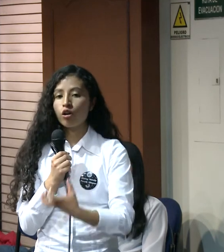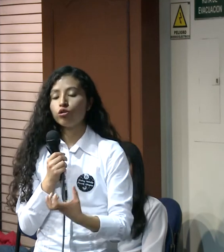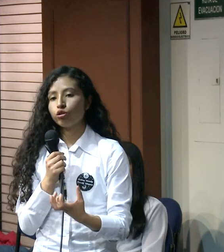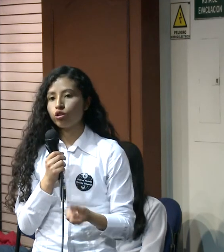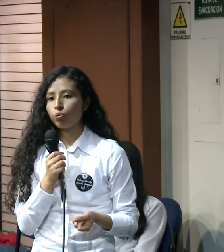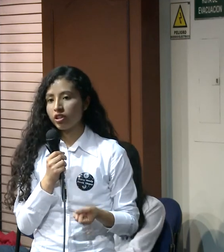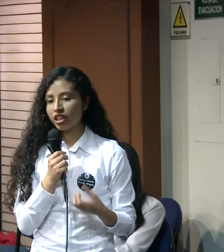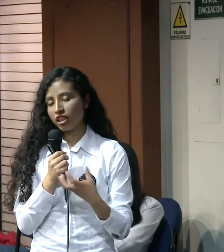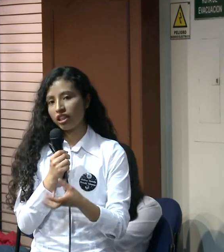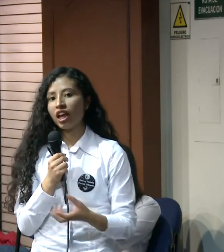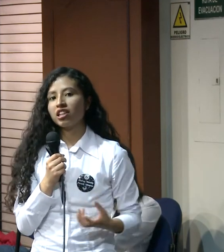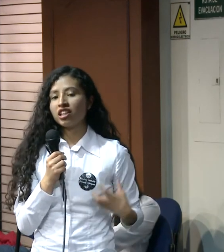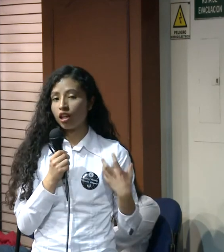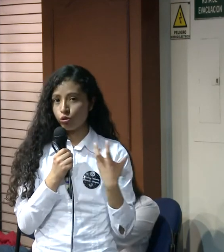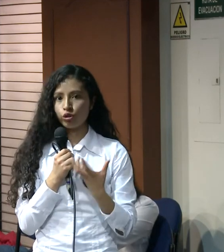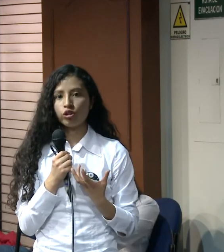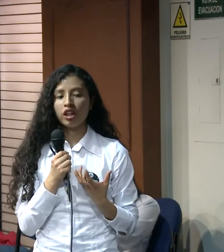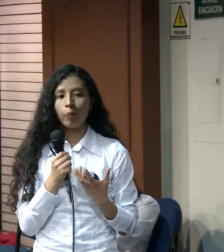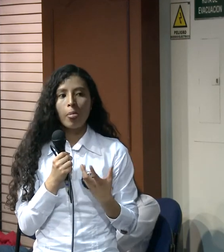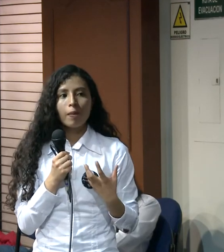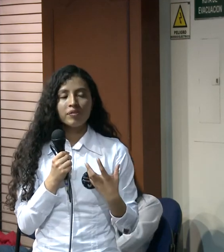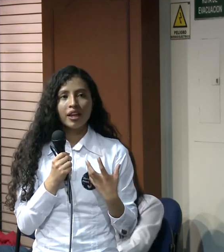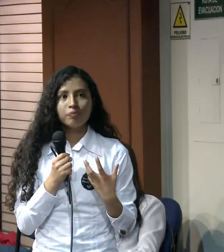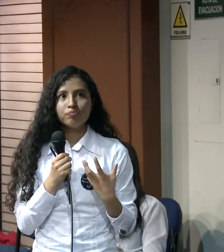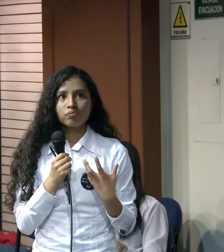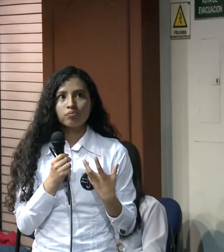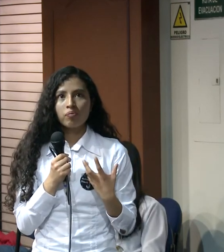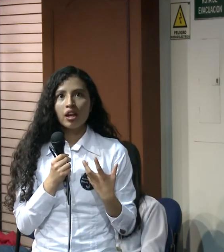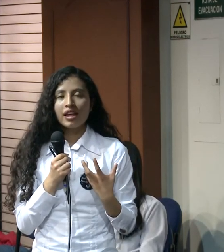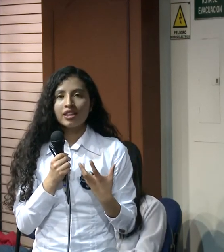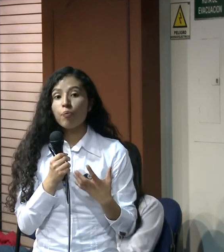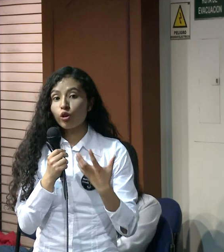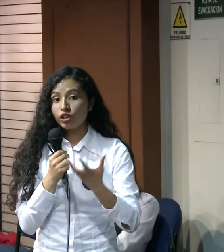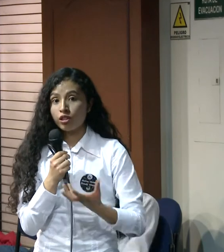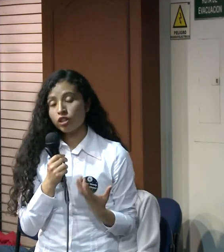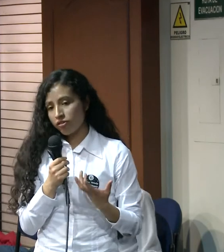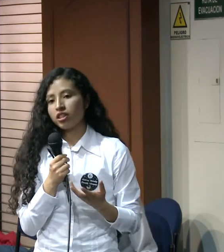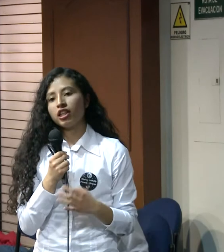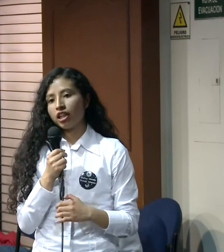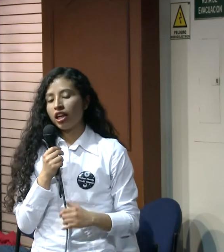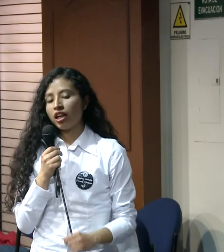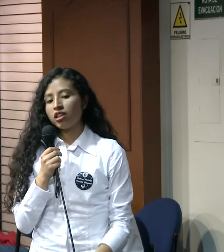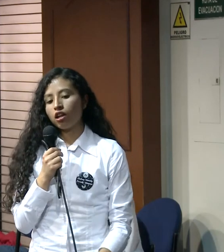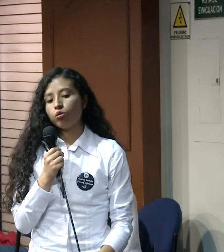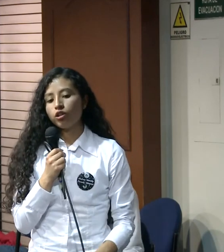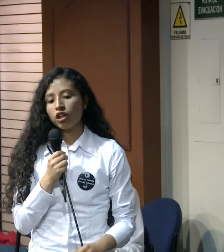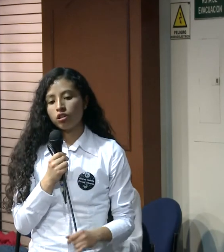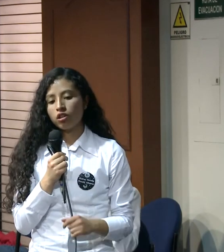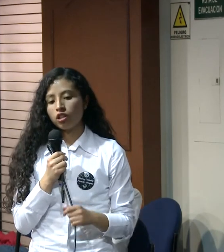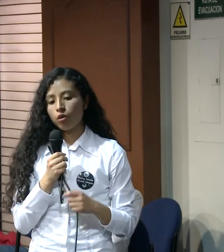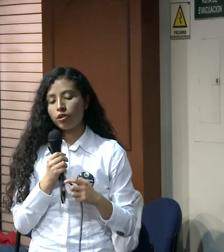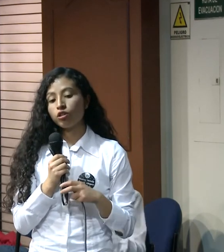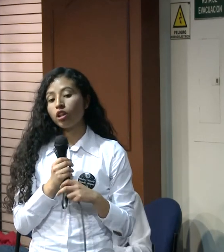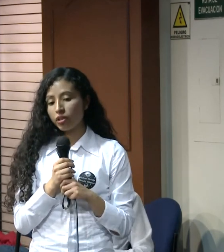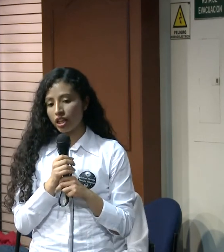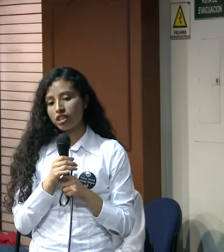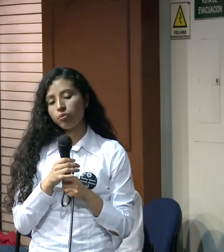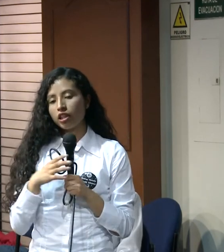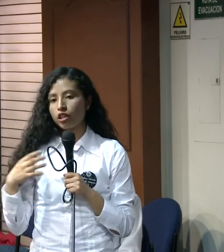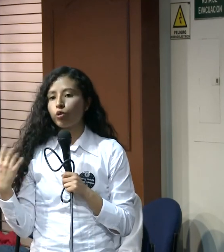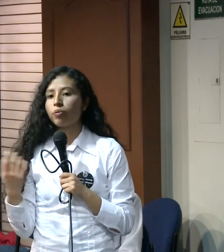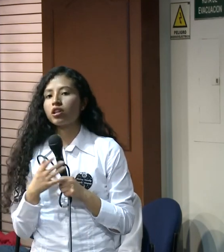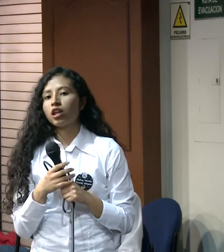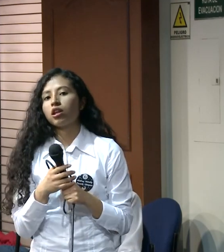esa construcción de estrategias, en esa construcción de procesos que faciliten esa comunicación y esa comprensión también